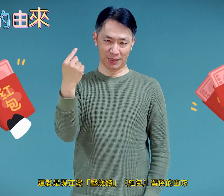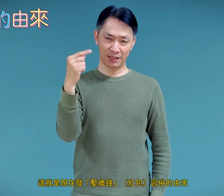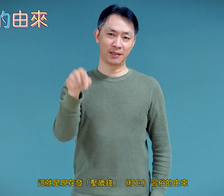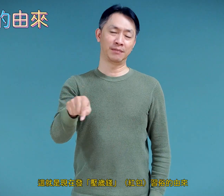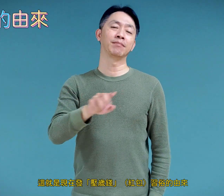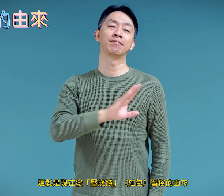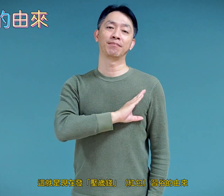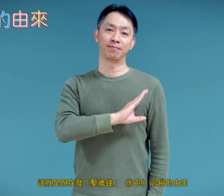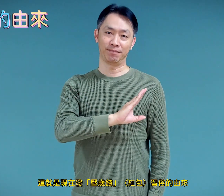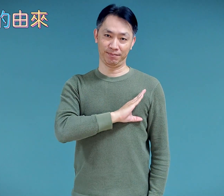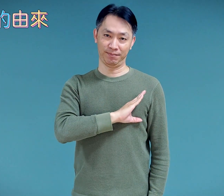来。